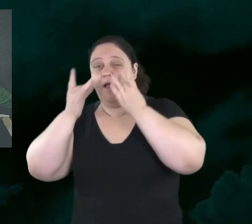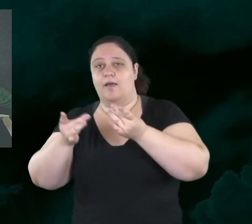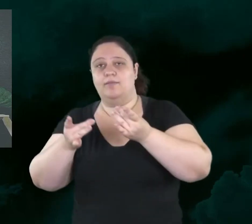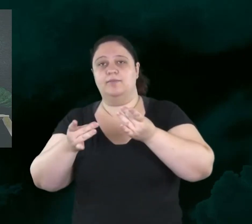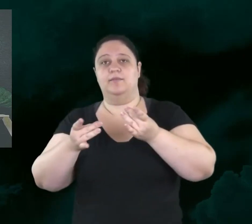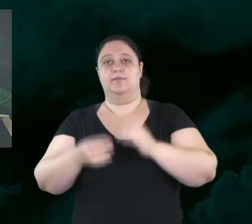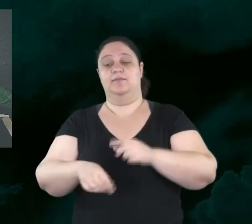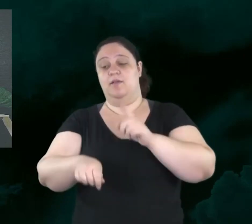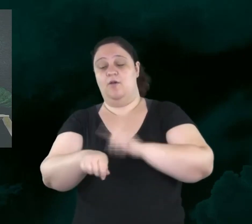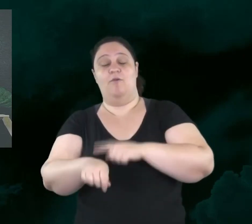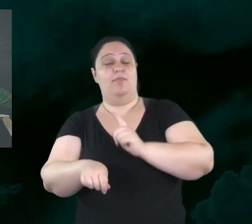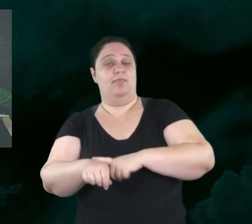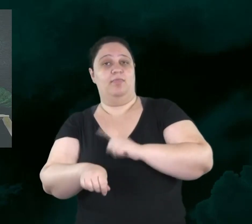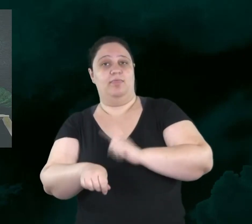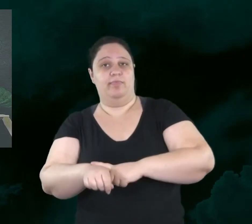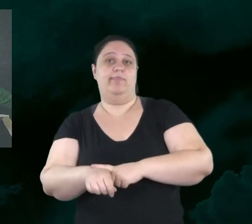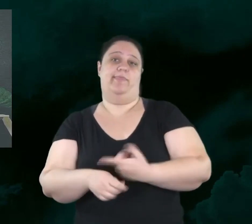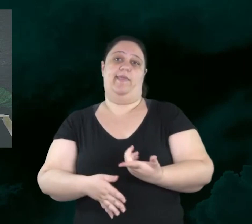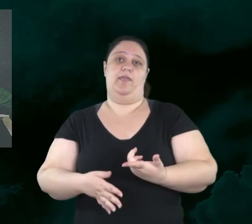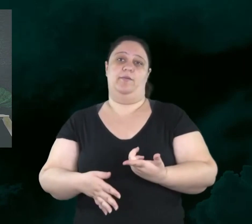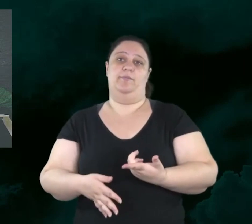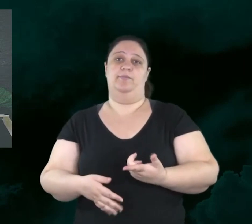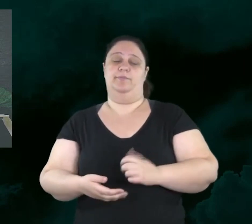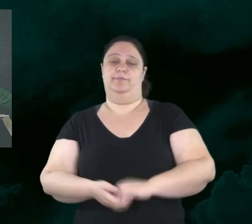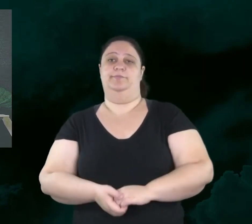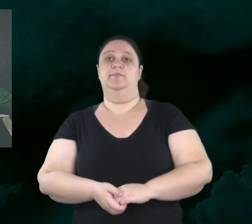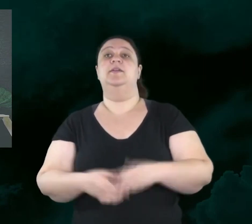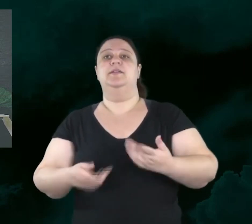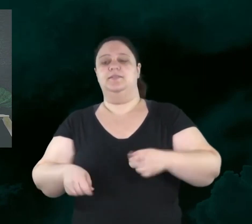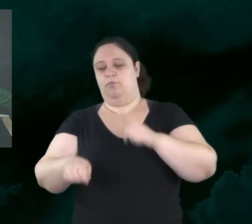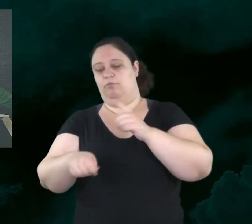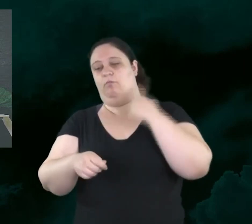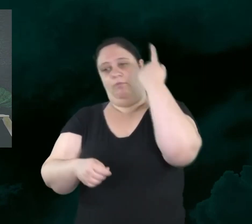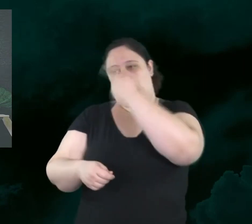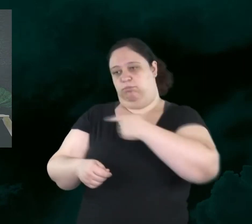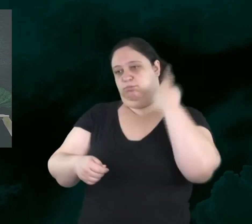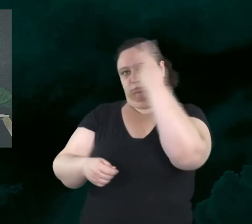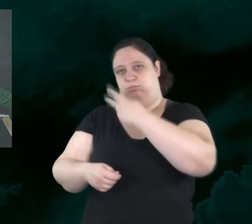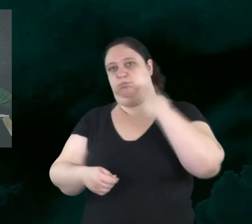seu tempo, o tempo que você gasta, né,